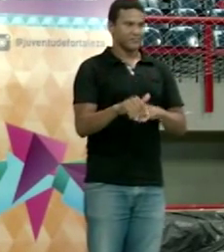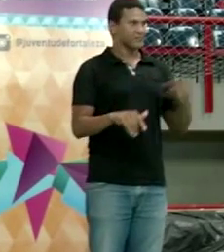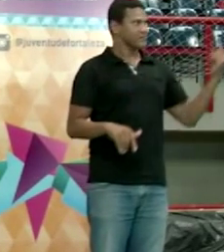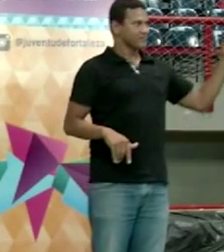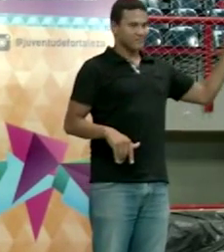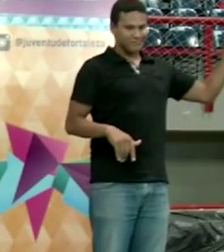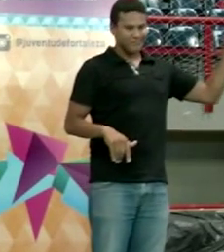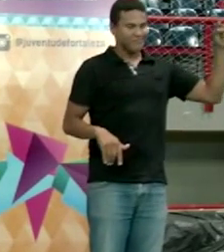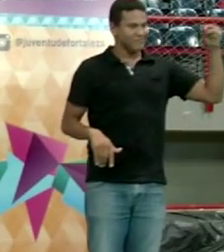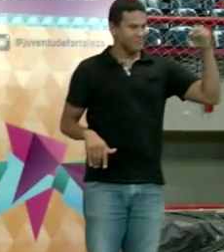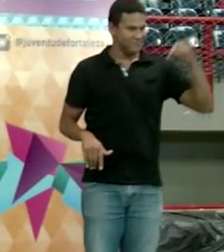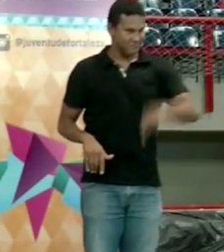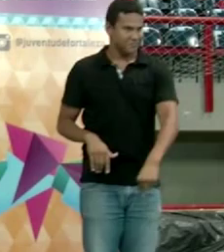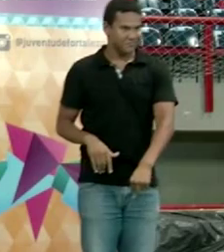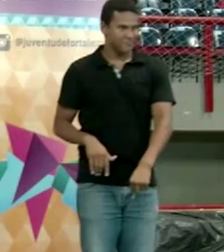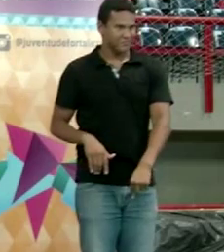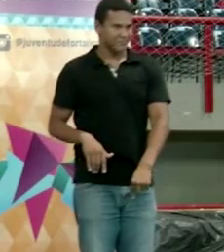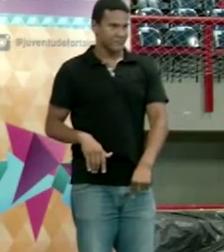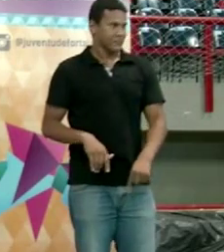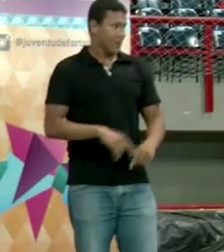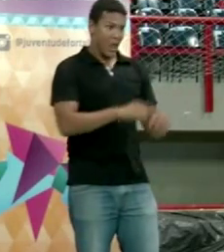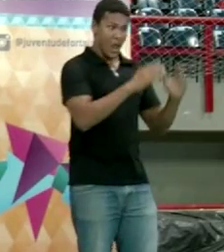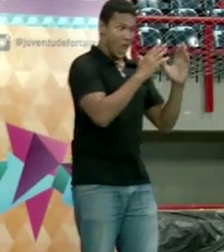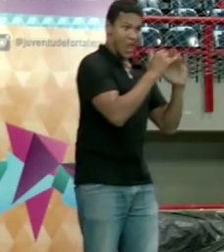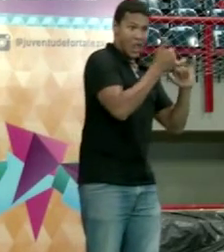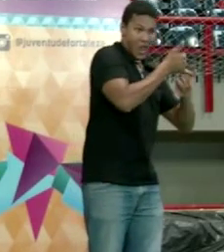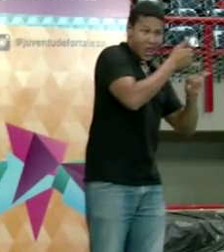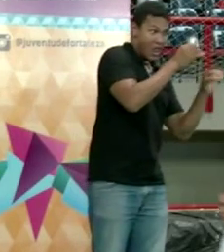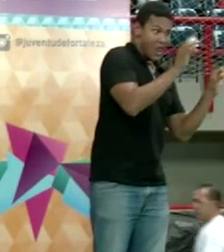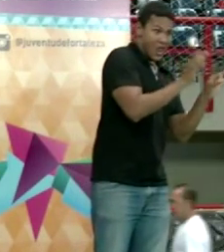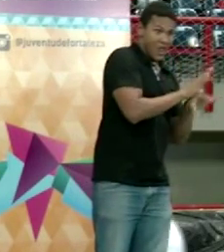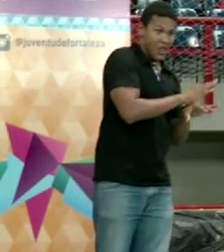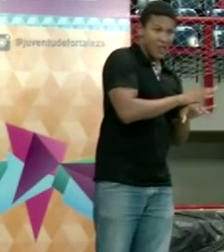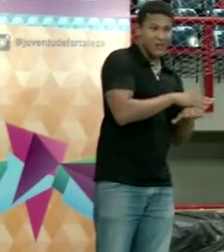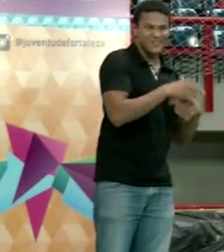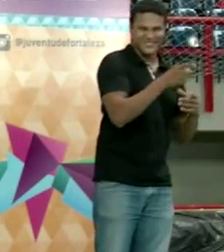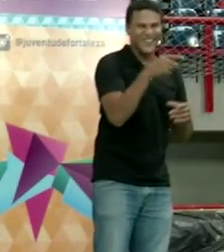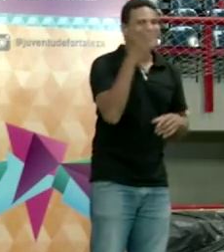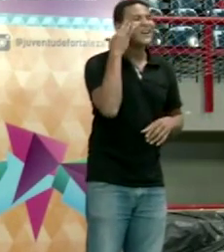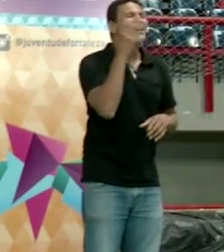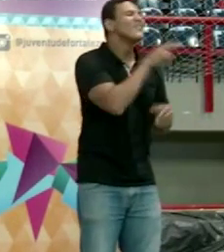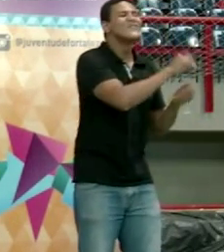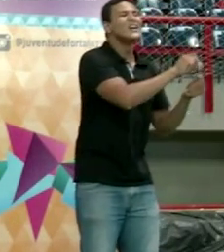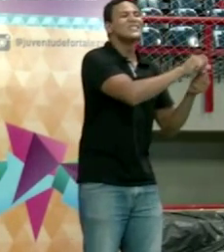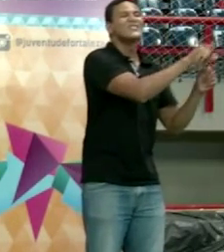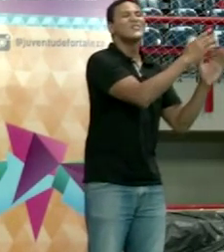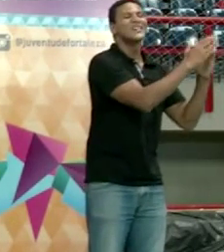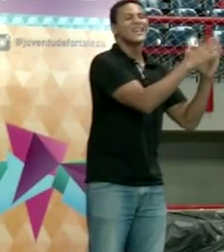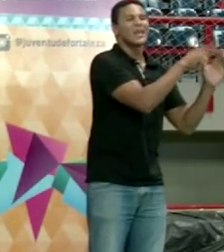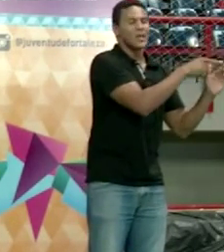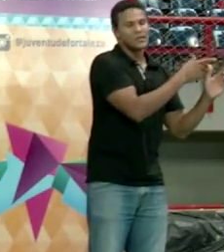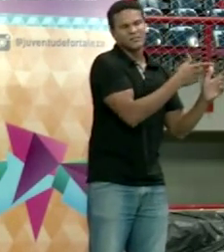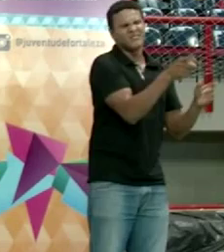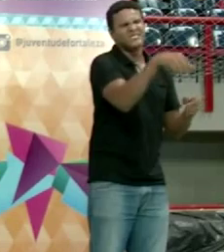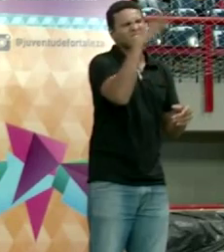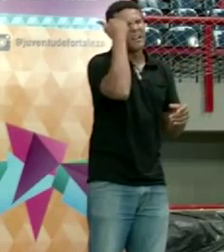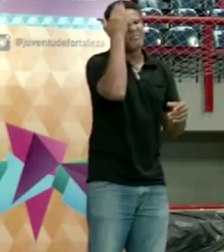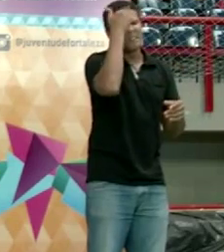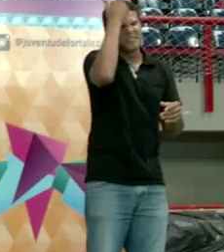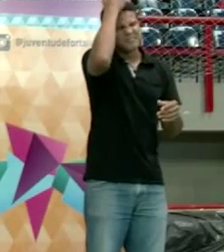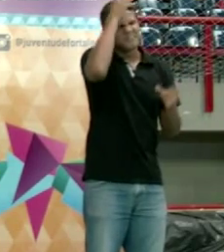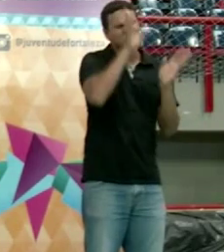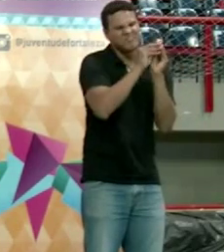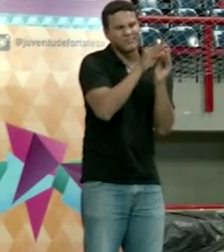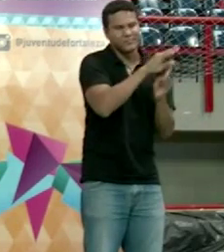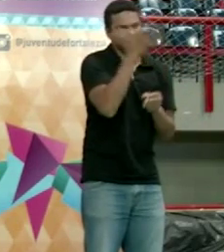feriado. Dia 7 de setembro. Ele foi ver o que lá? De que você sabe? Você sabe o que ele foi ver lá? Onde é que ele